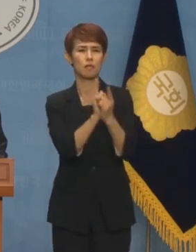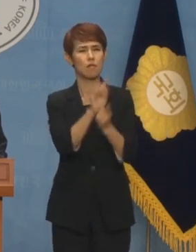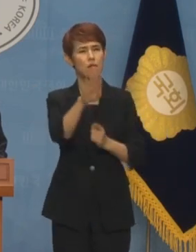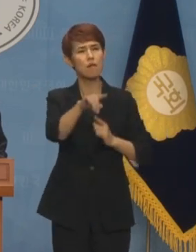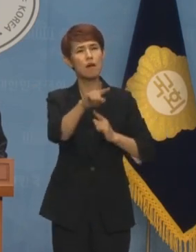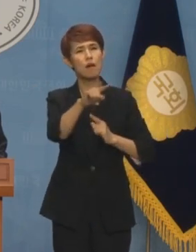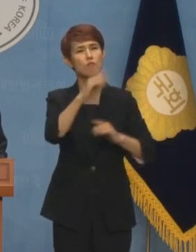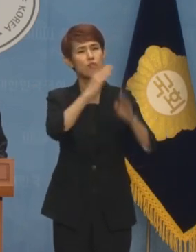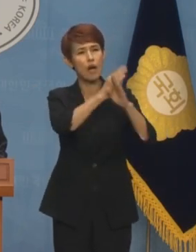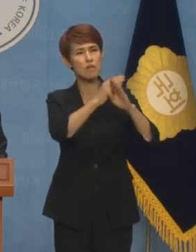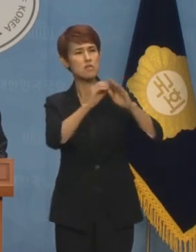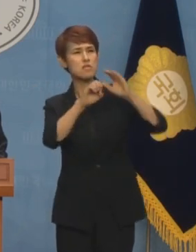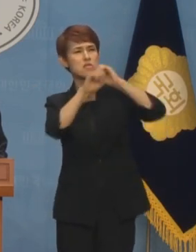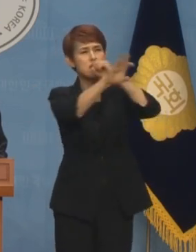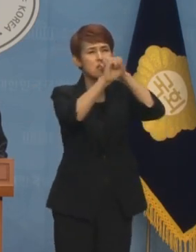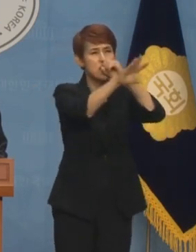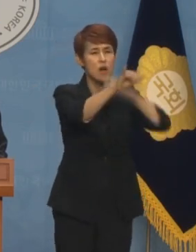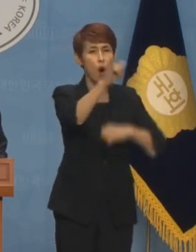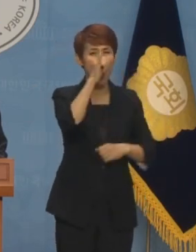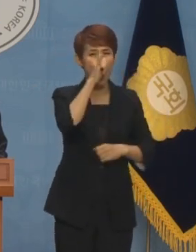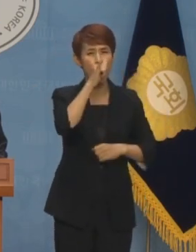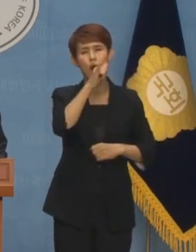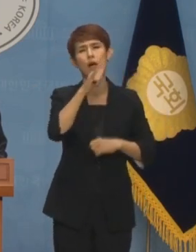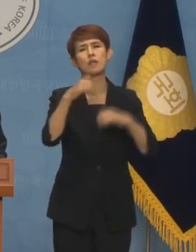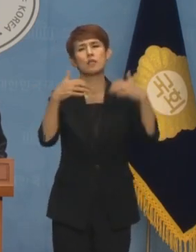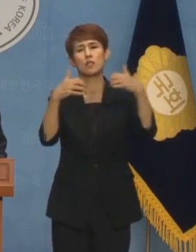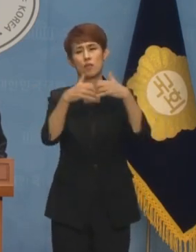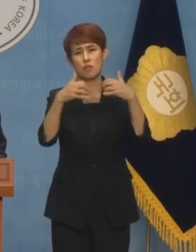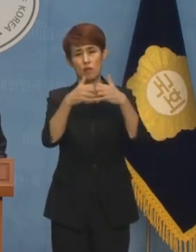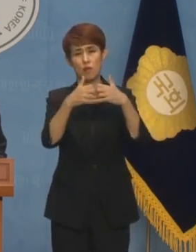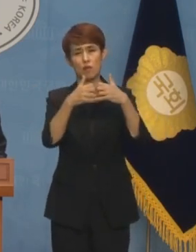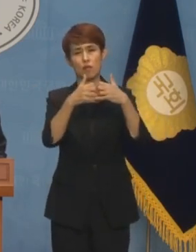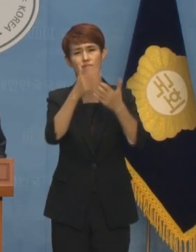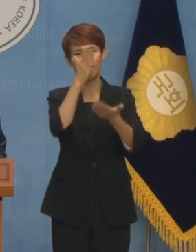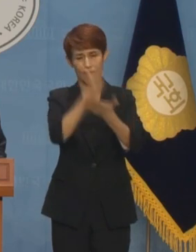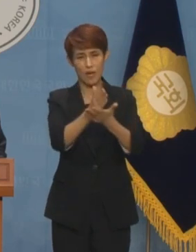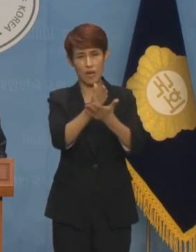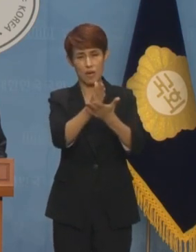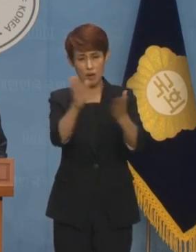방송을 재개하는 것에 대해 정전협정 위반 소지가 있어